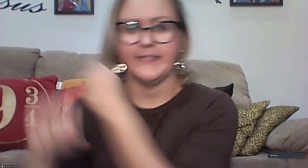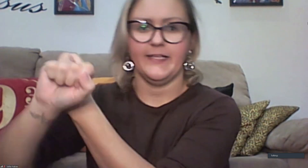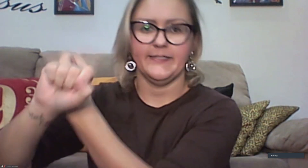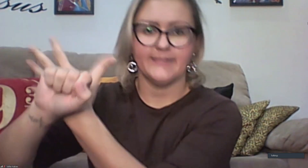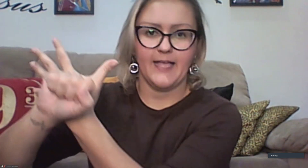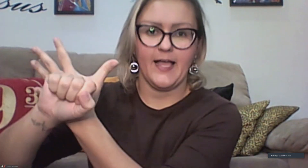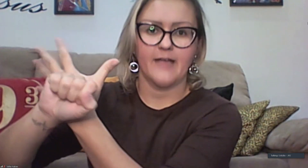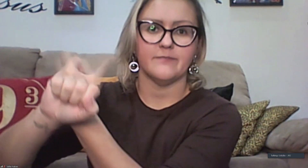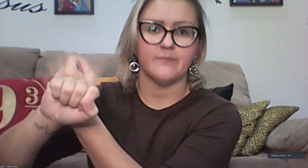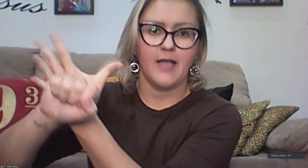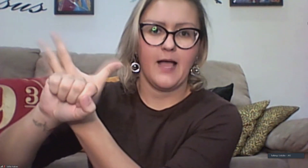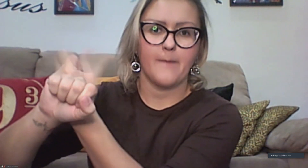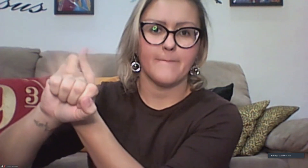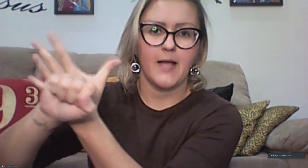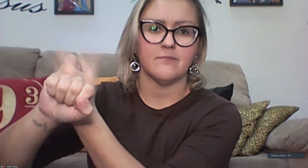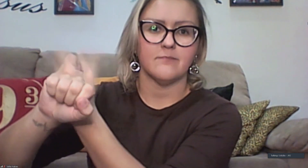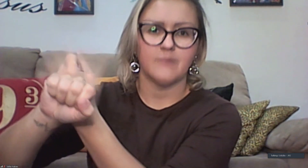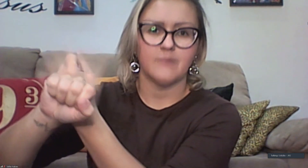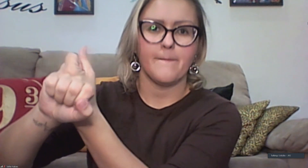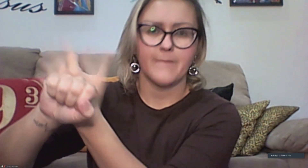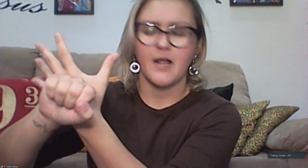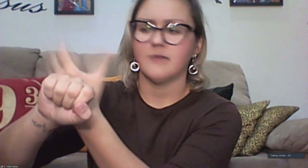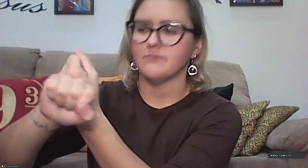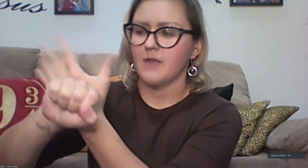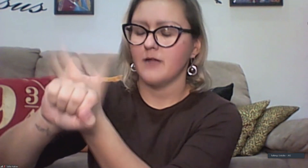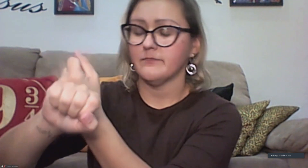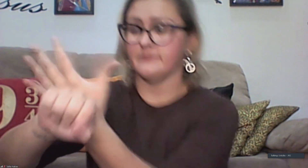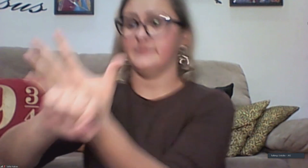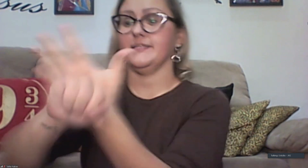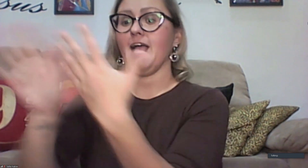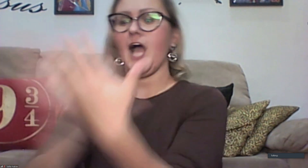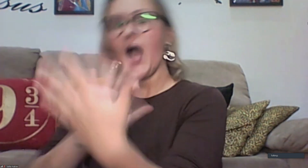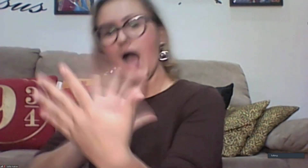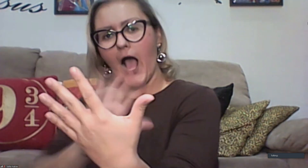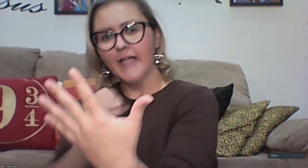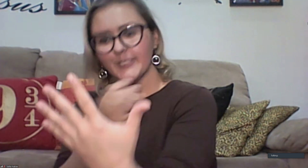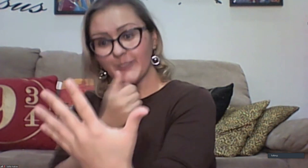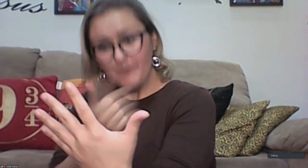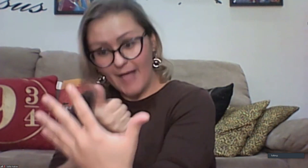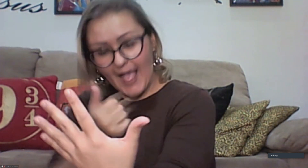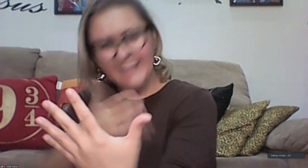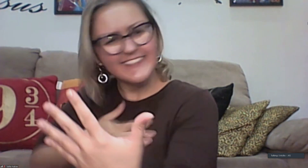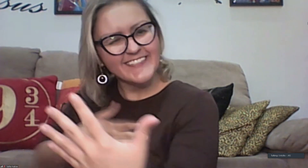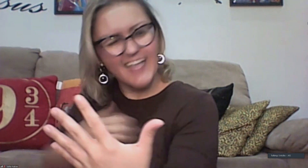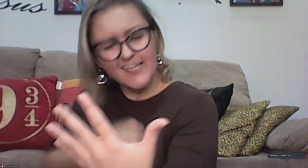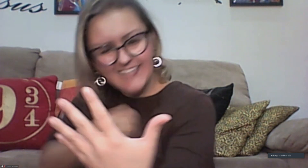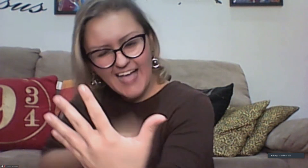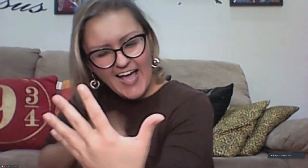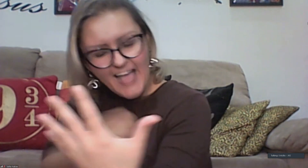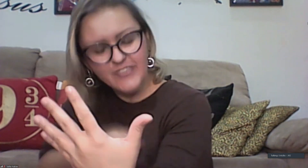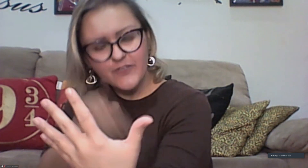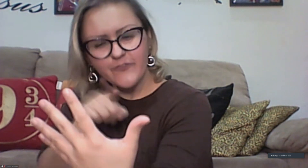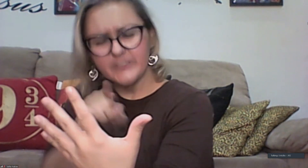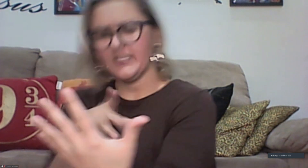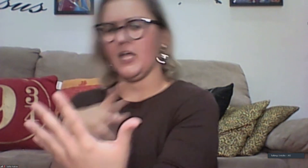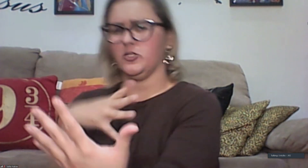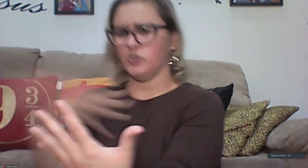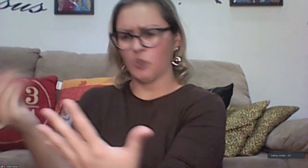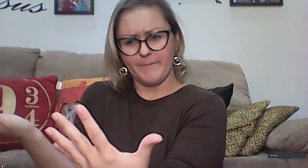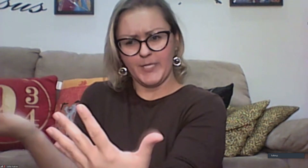atende, então flui a comunicação em língua de sinais. Aí você começa a conversar, oi, tudo bem, que saudade, você sumiu,